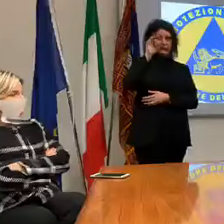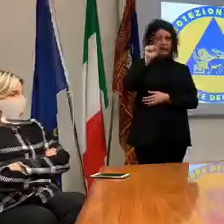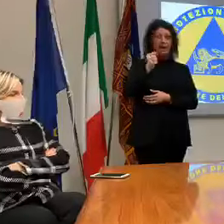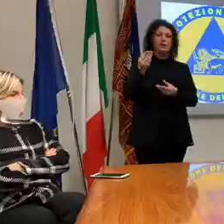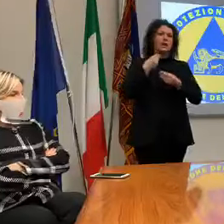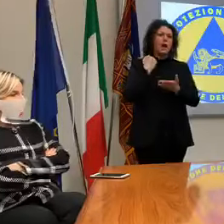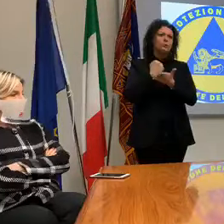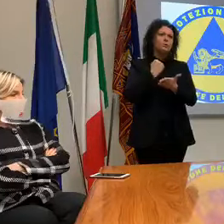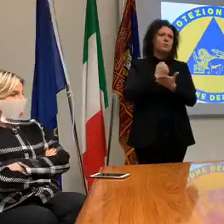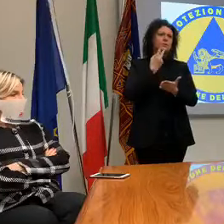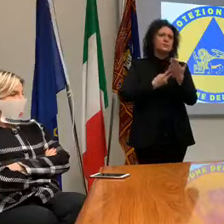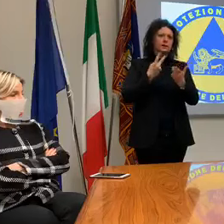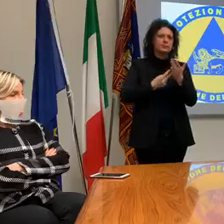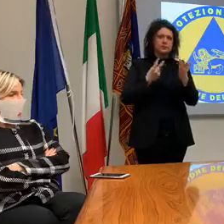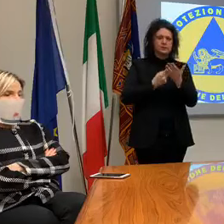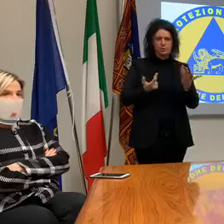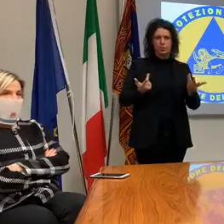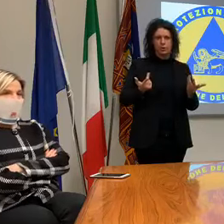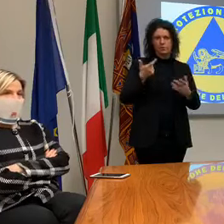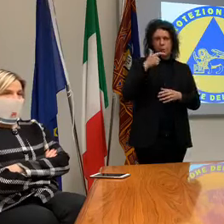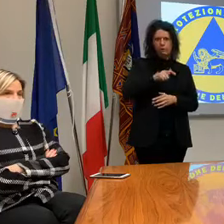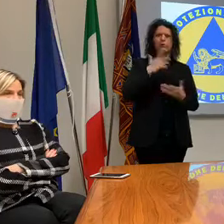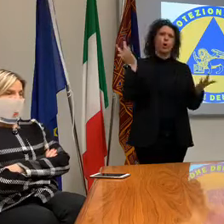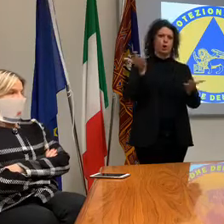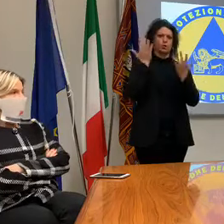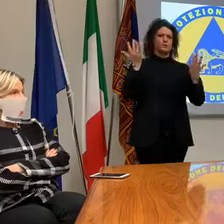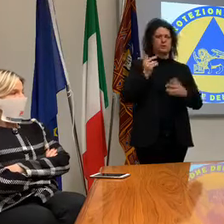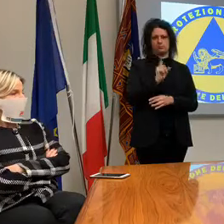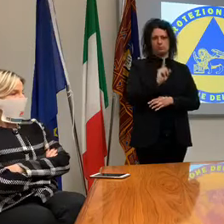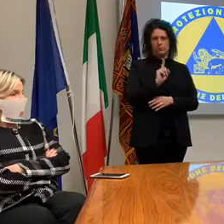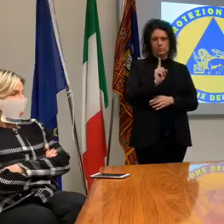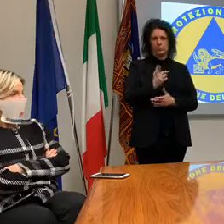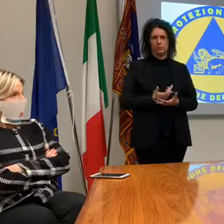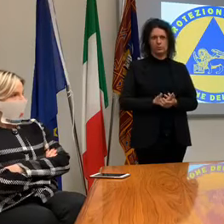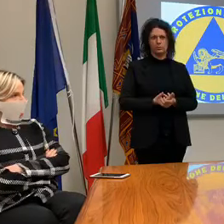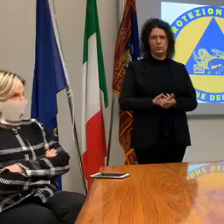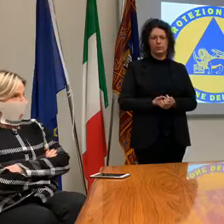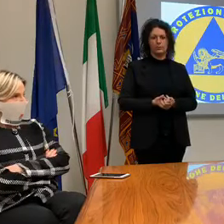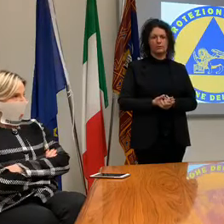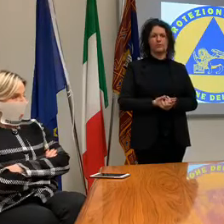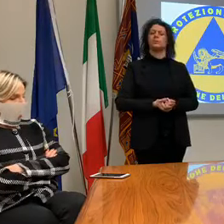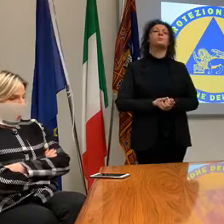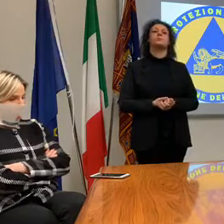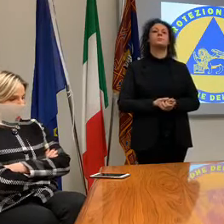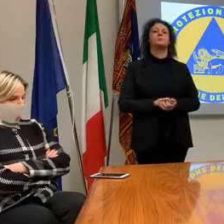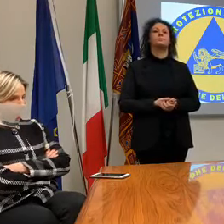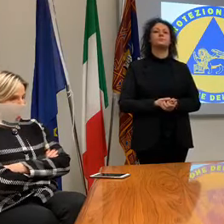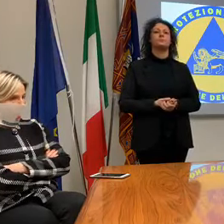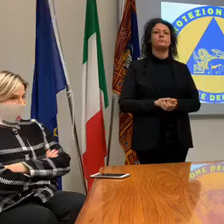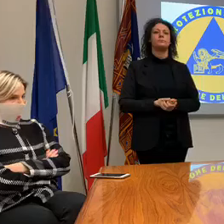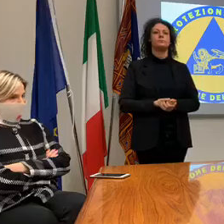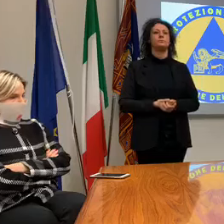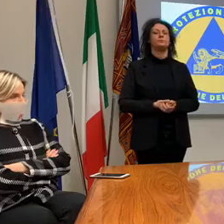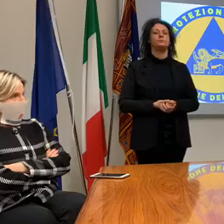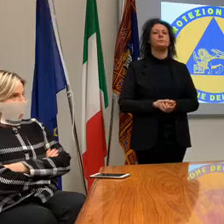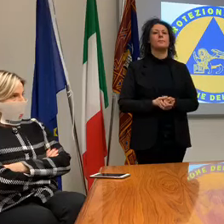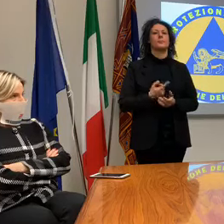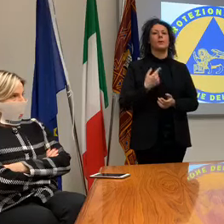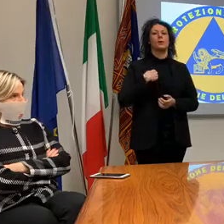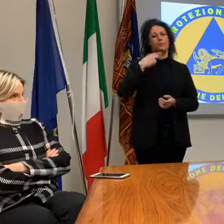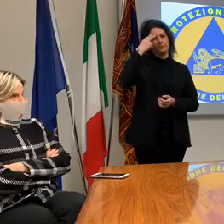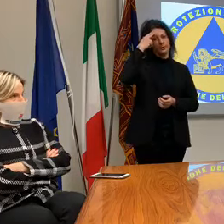gira su internet un uomo. Cioè, vi ricordo, fra l'altro c'era un farmaco che divulgato da un altro video qualche